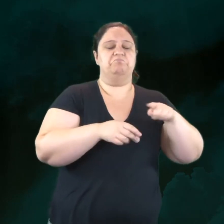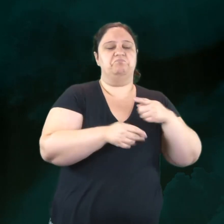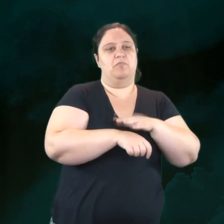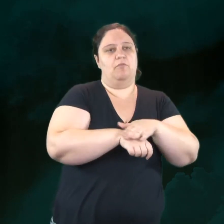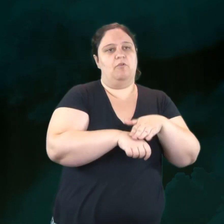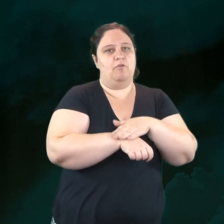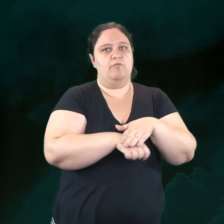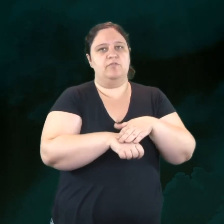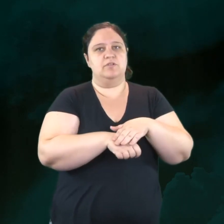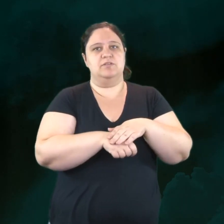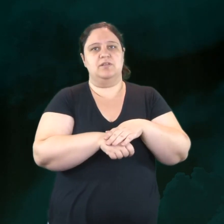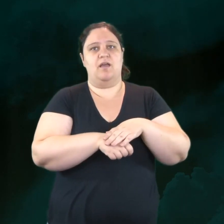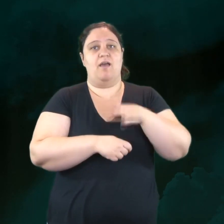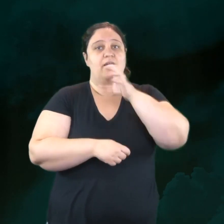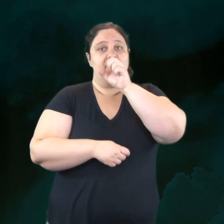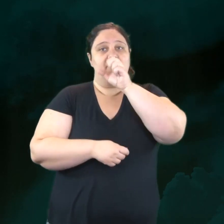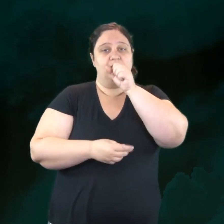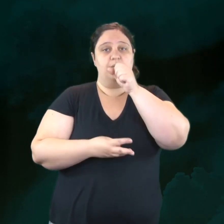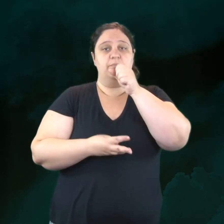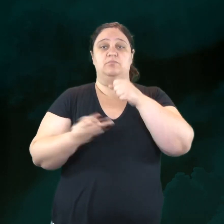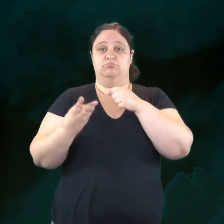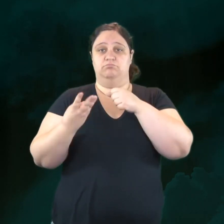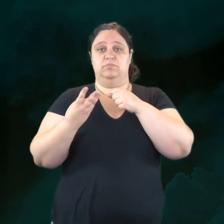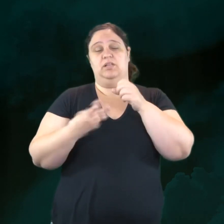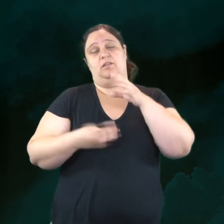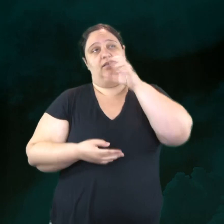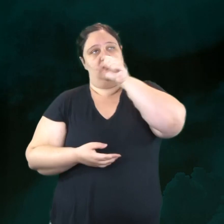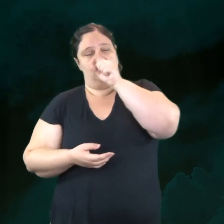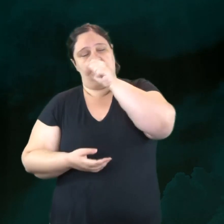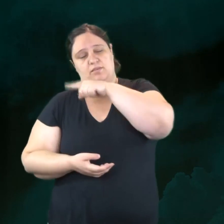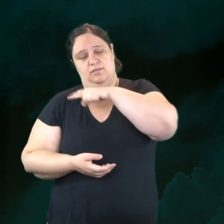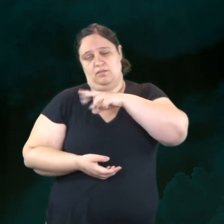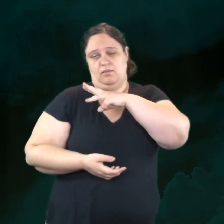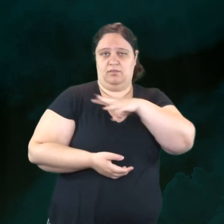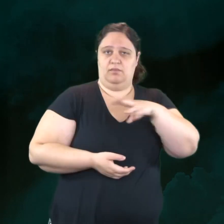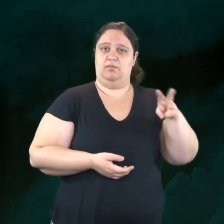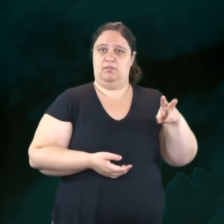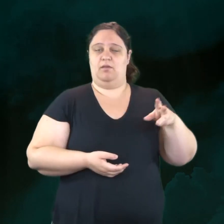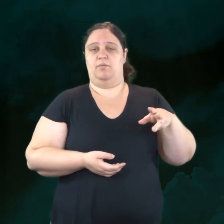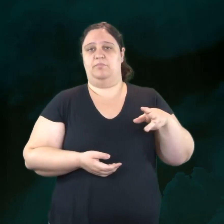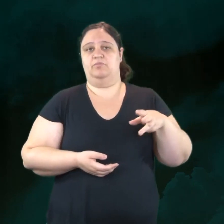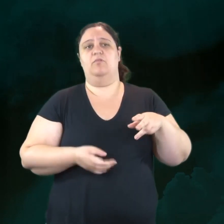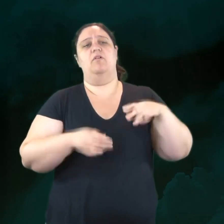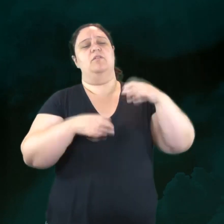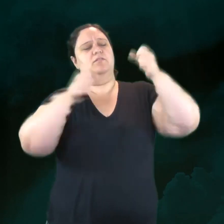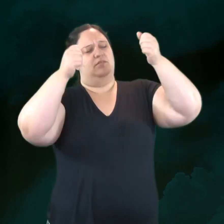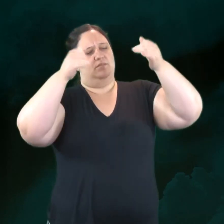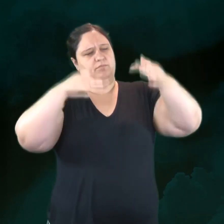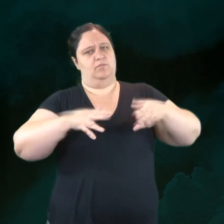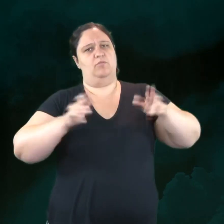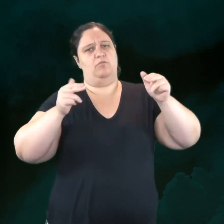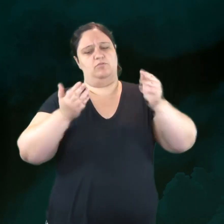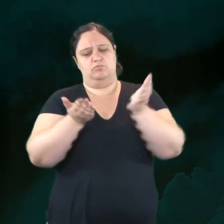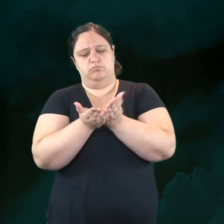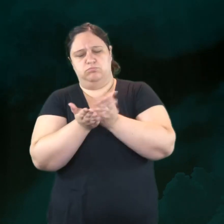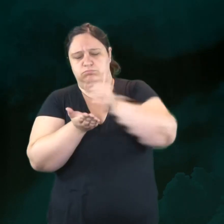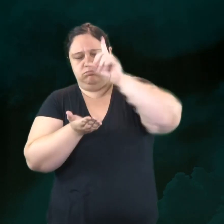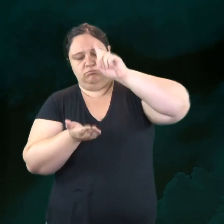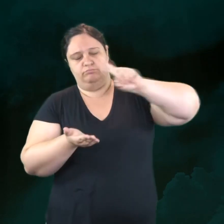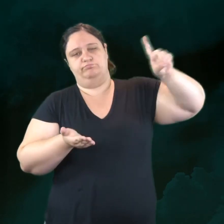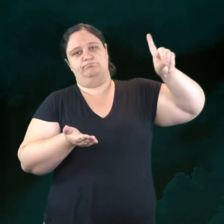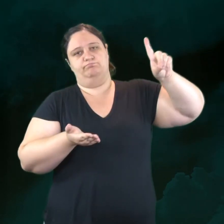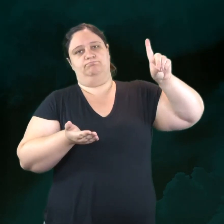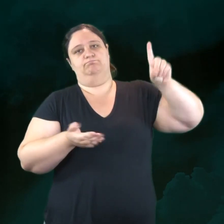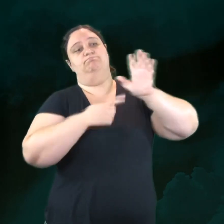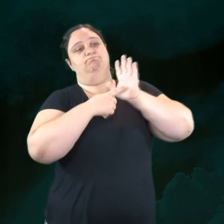com eles acerca das Escrituras, expondo e demonstrando ter sido